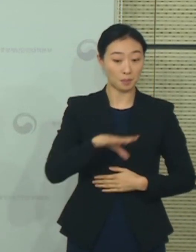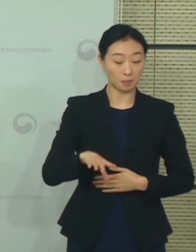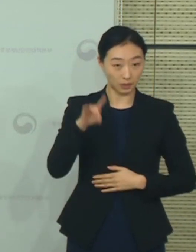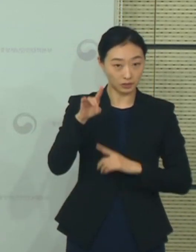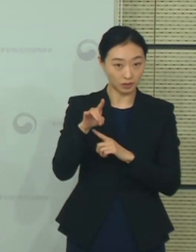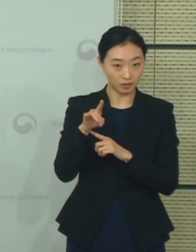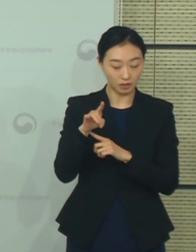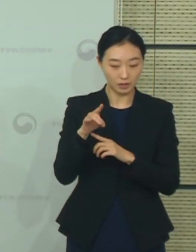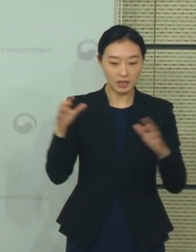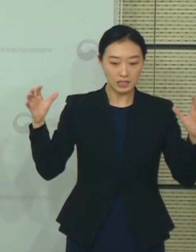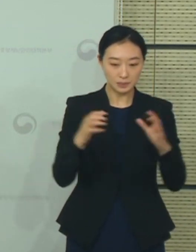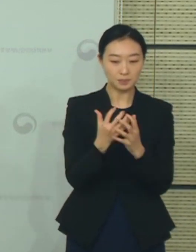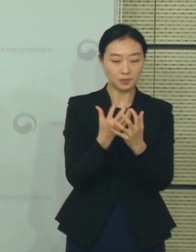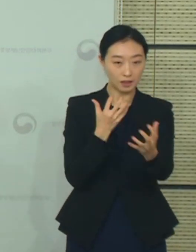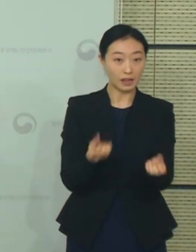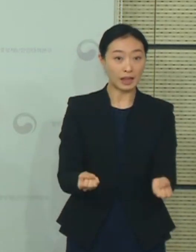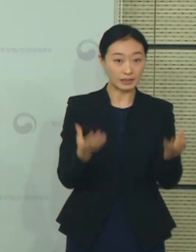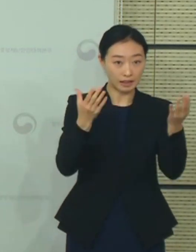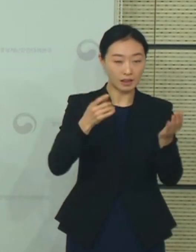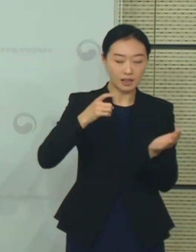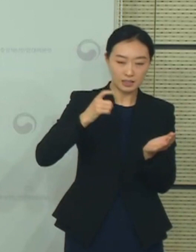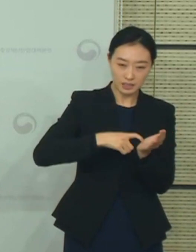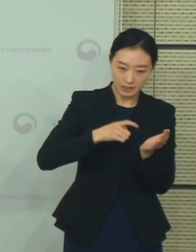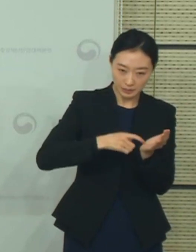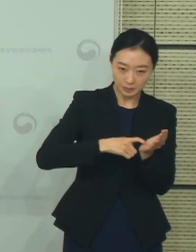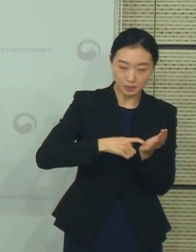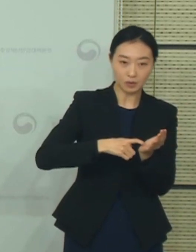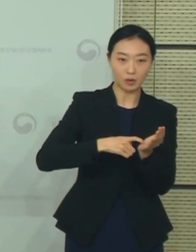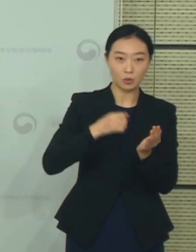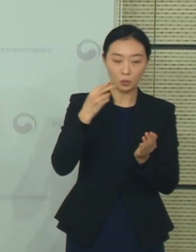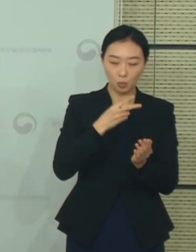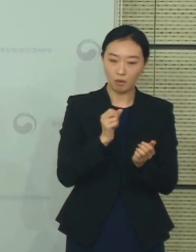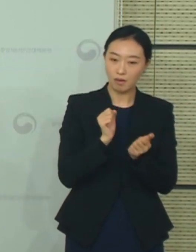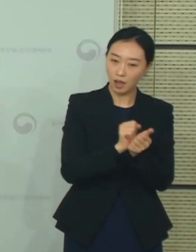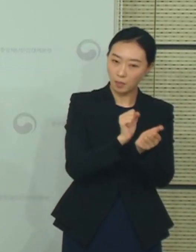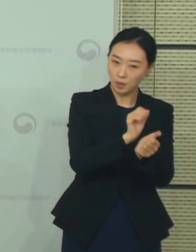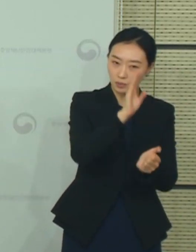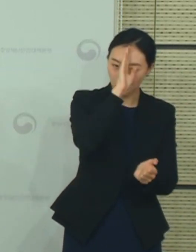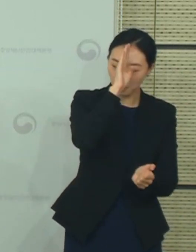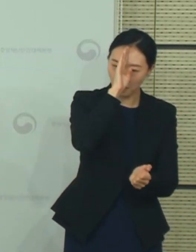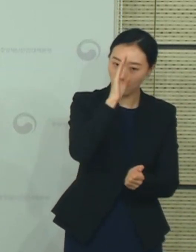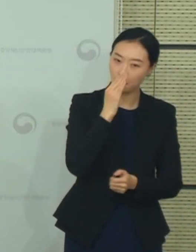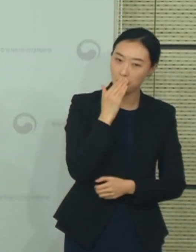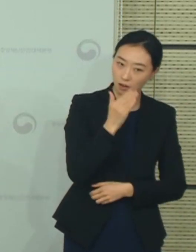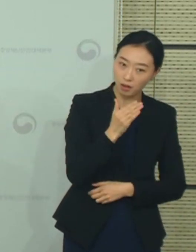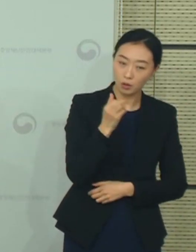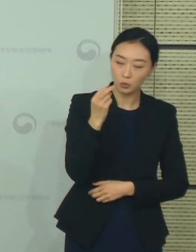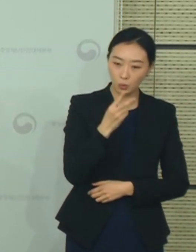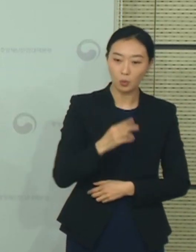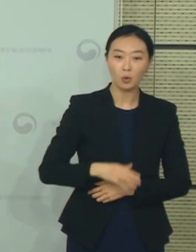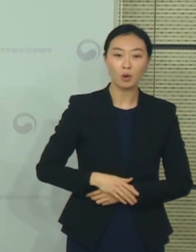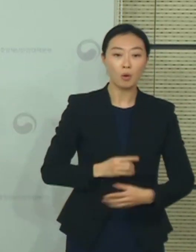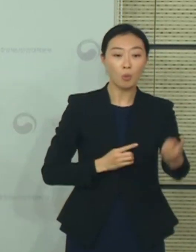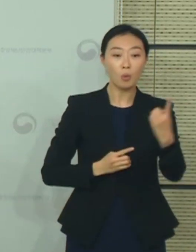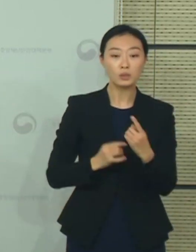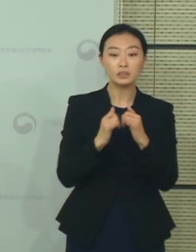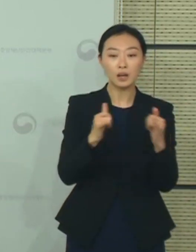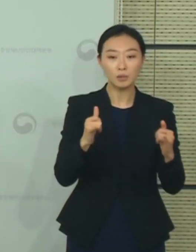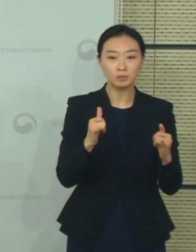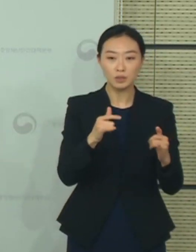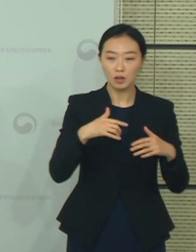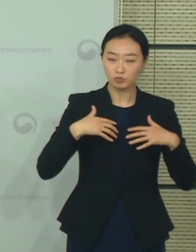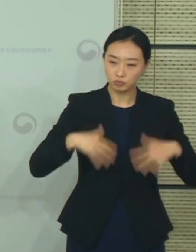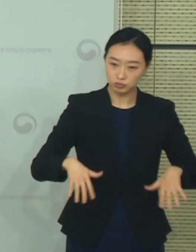집단 행사는 시급성, 감염 전파 가능성, 대상의 취약성 등을 고려하여 다음과